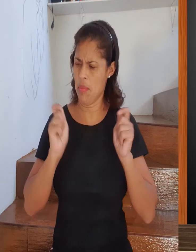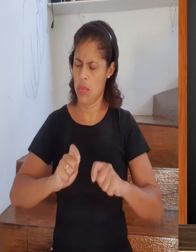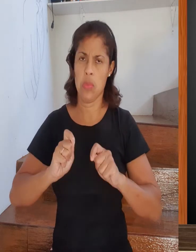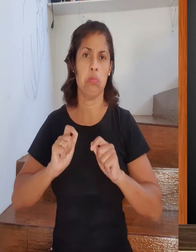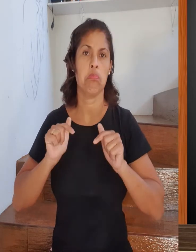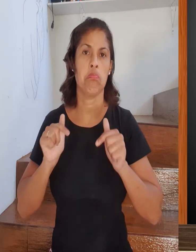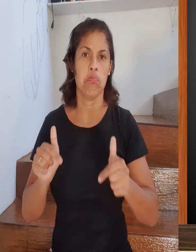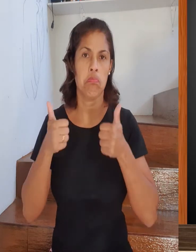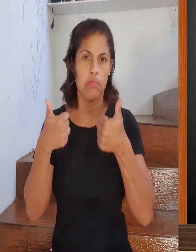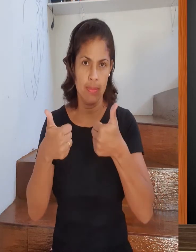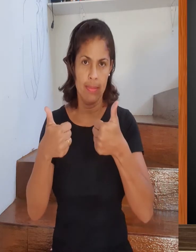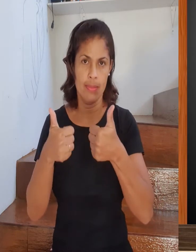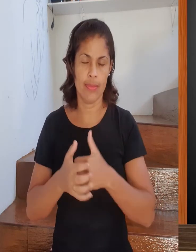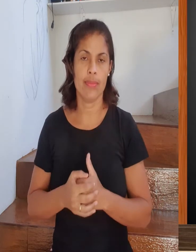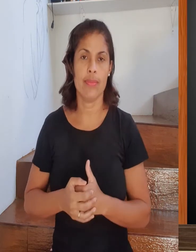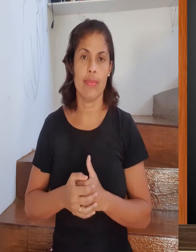e muito eficiente.